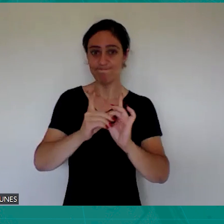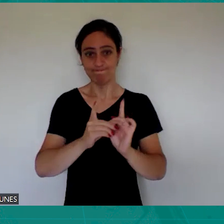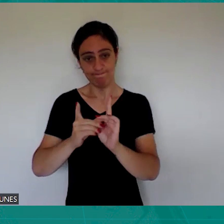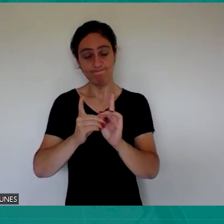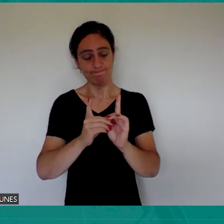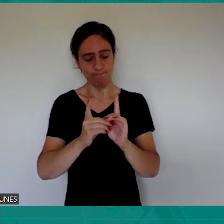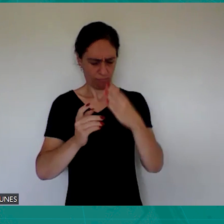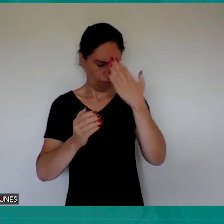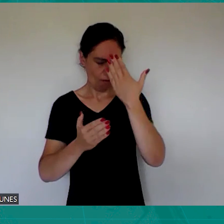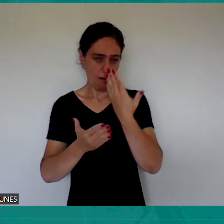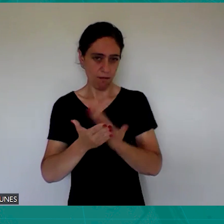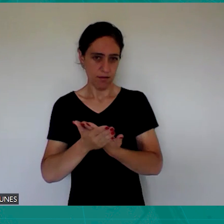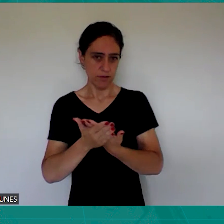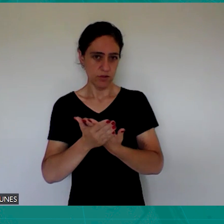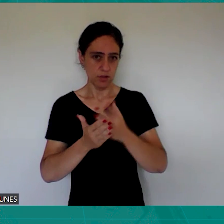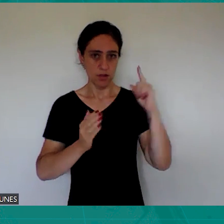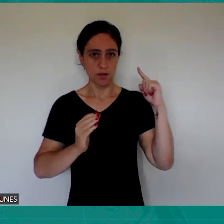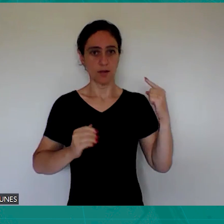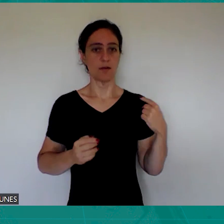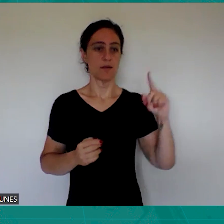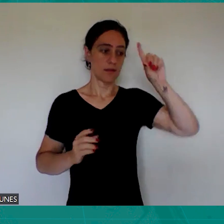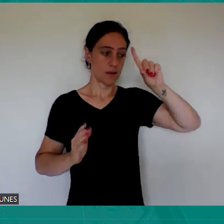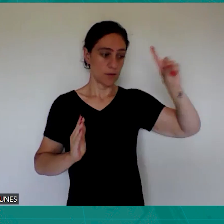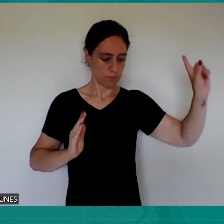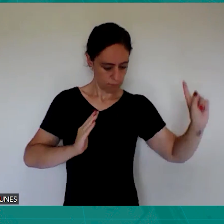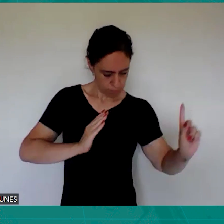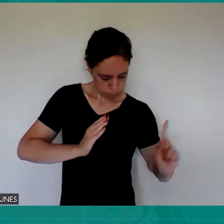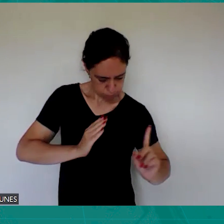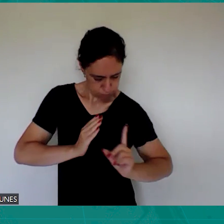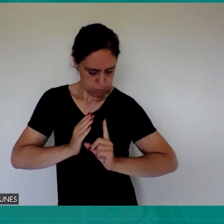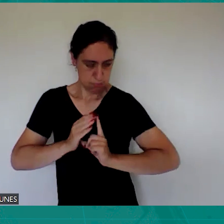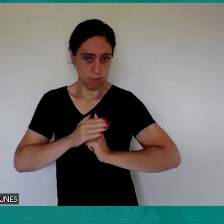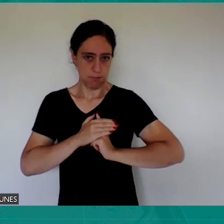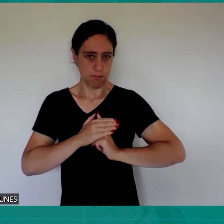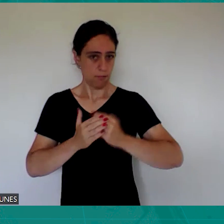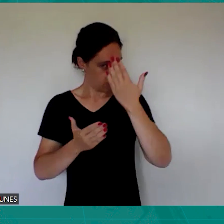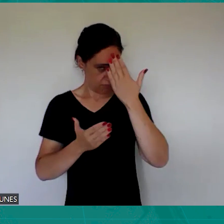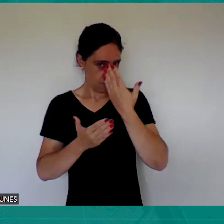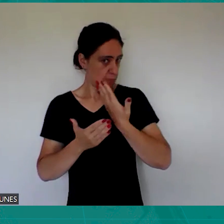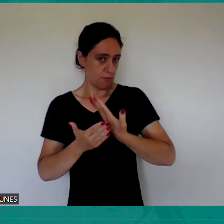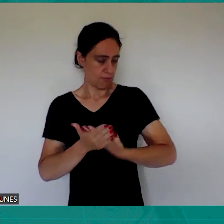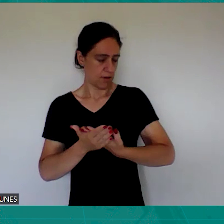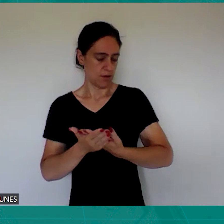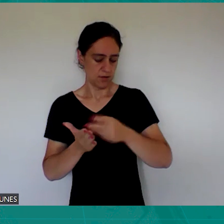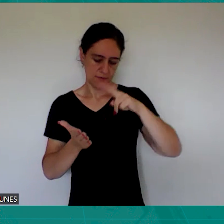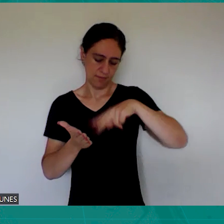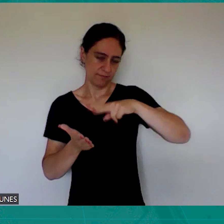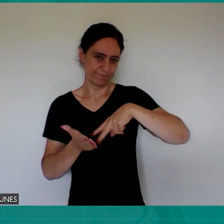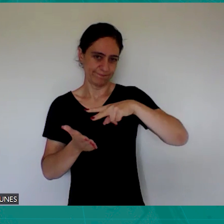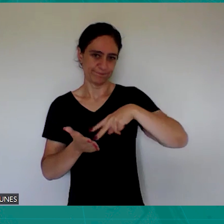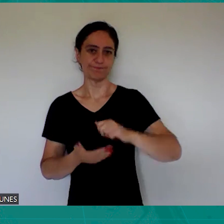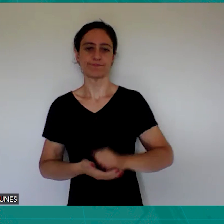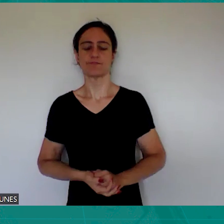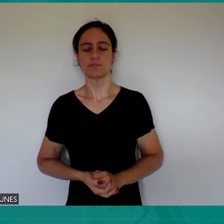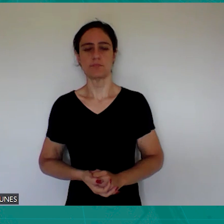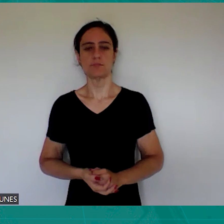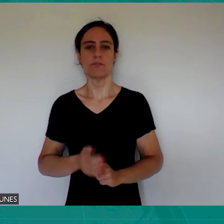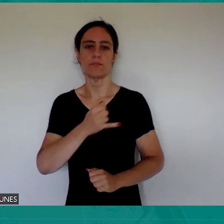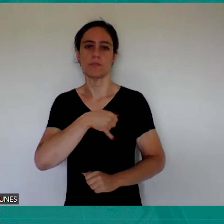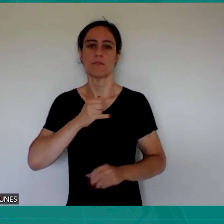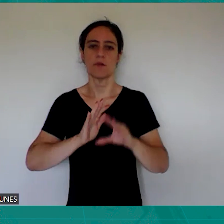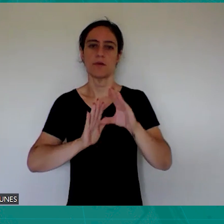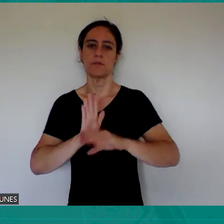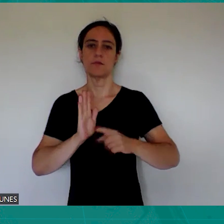não? Bom, se não acredita, eu vou ler alguns versículos fora do script. João 17.